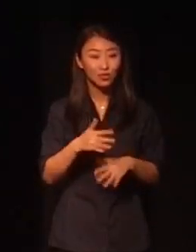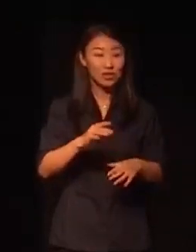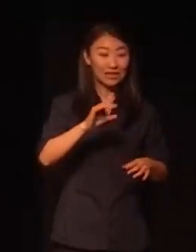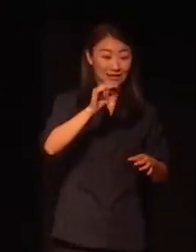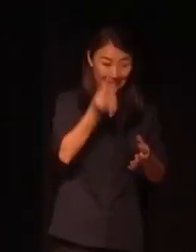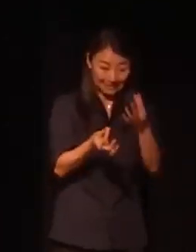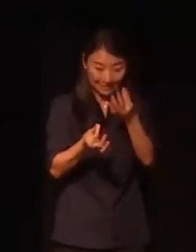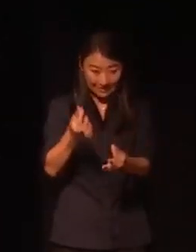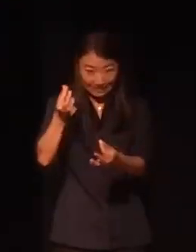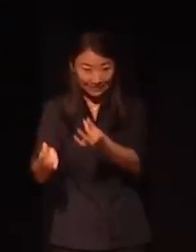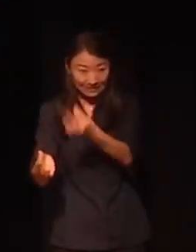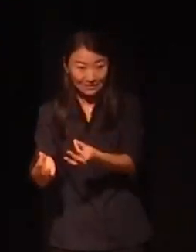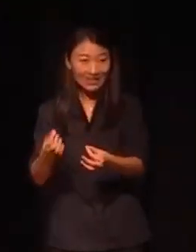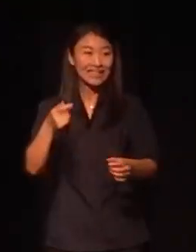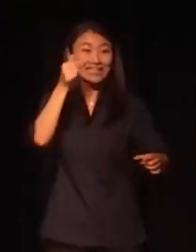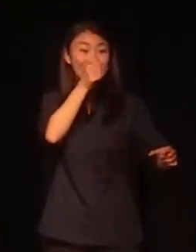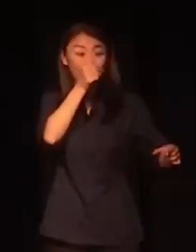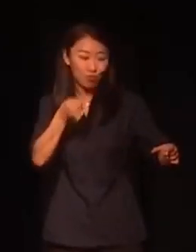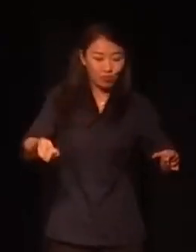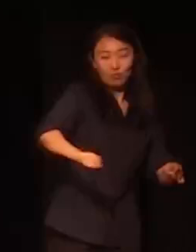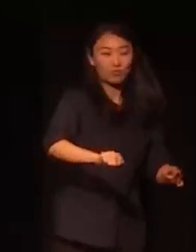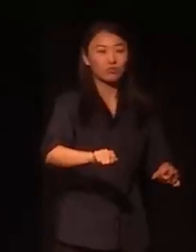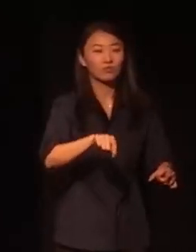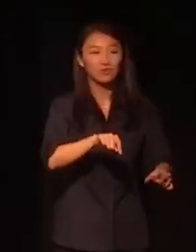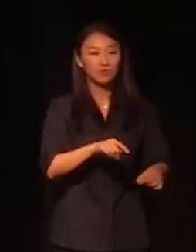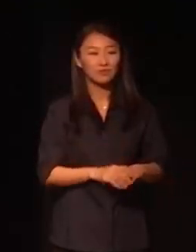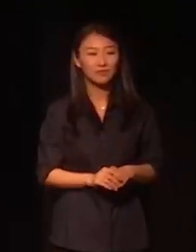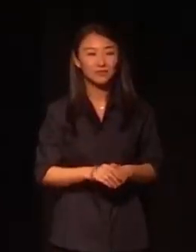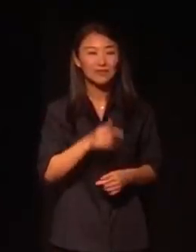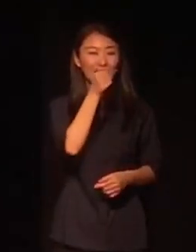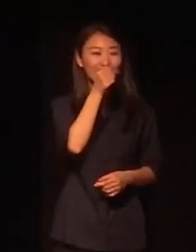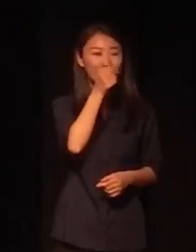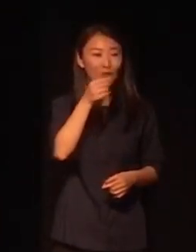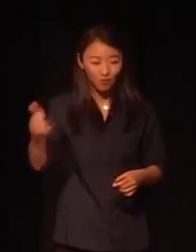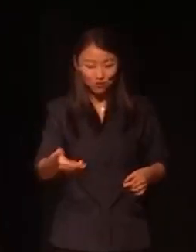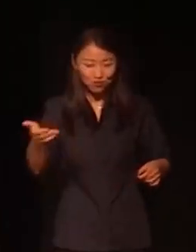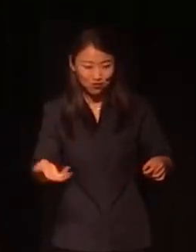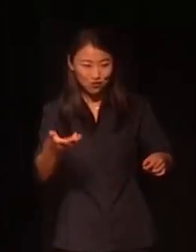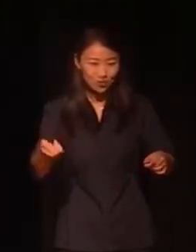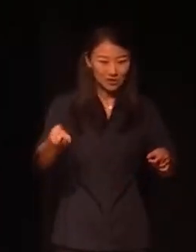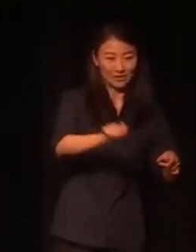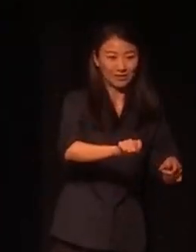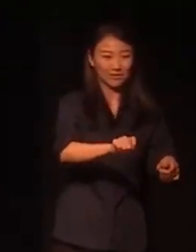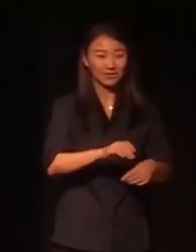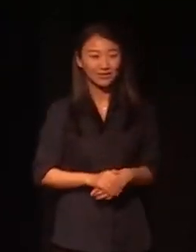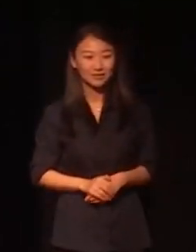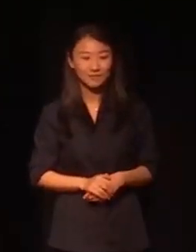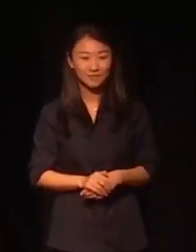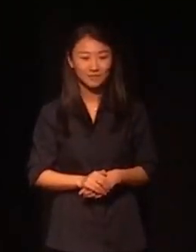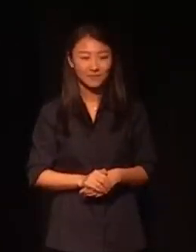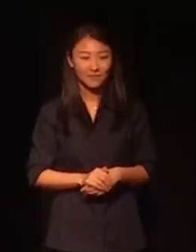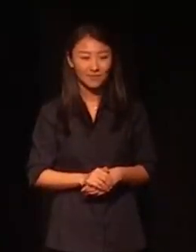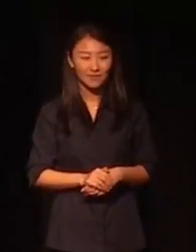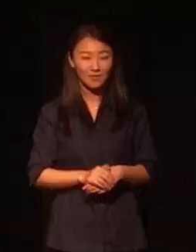something, 油淋, say 油淋格子, 夹子, sorry, 格子. Okay, oil